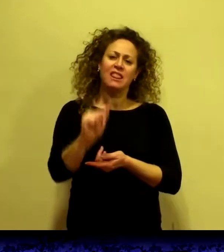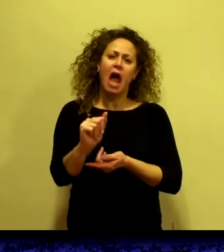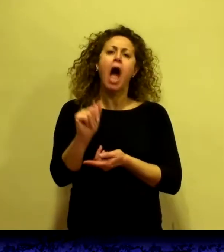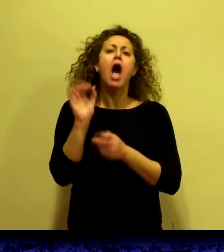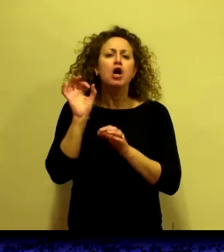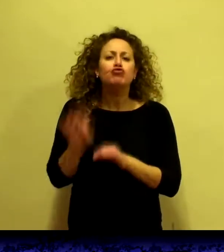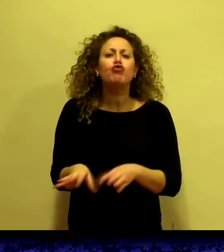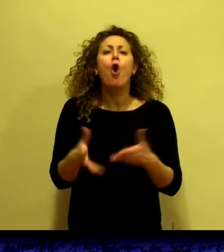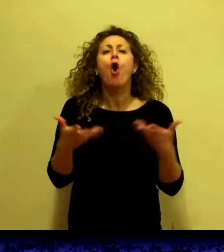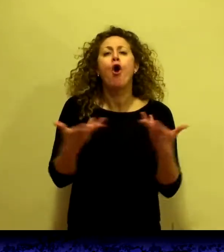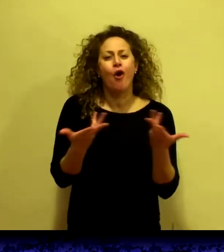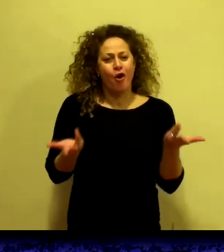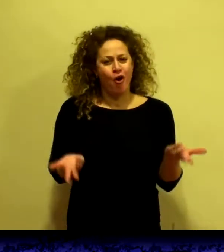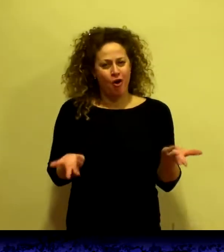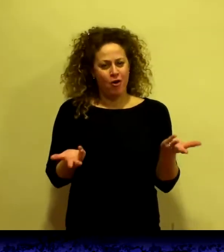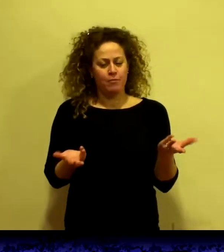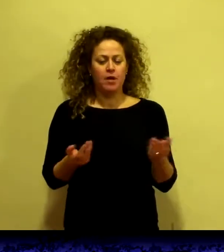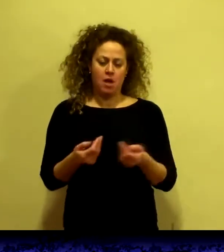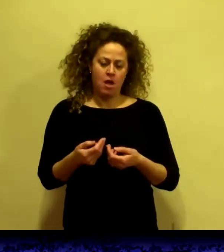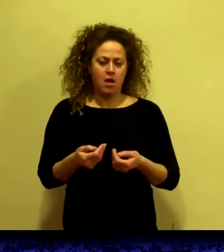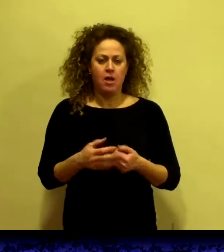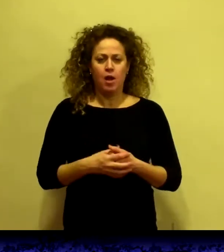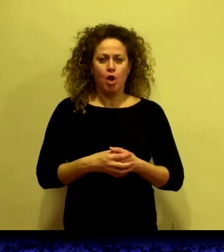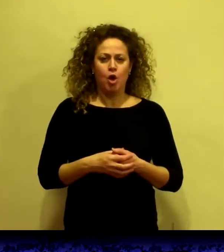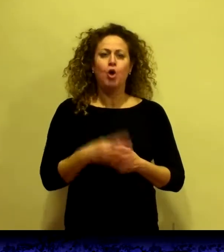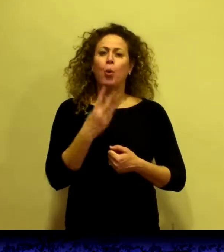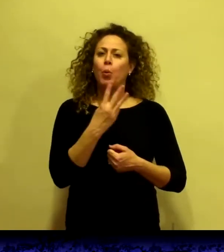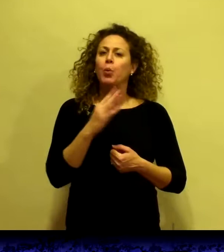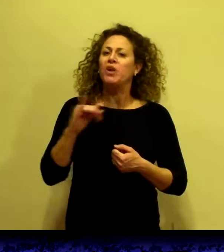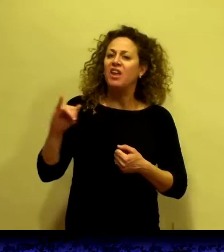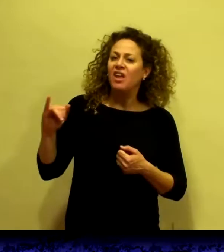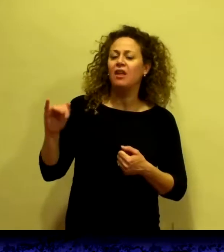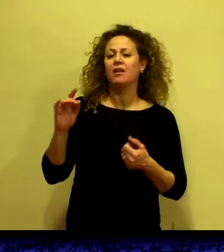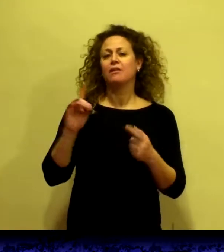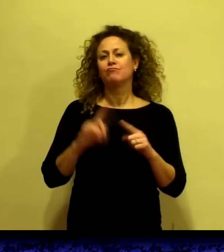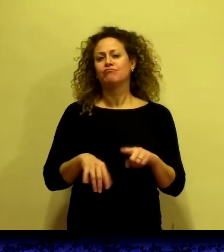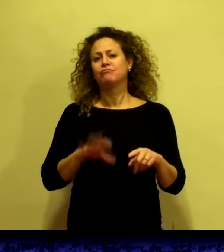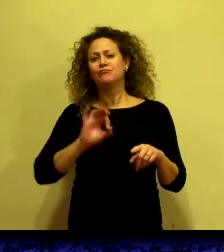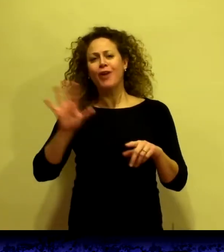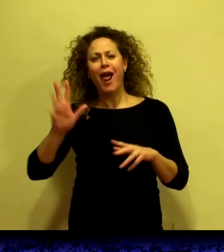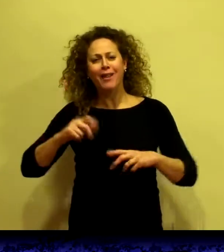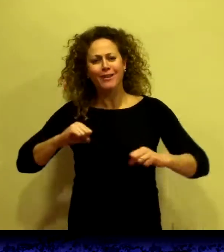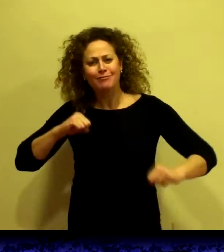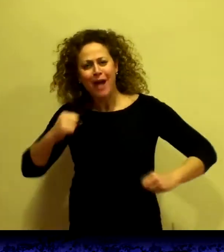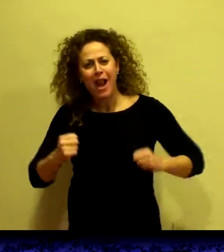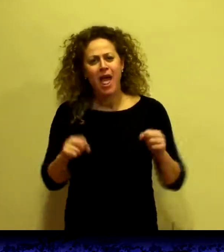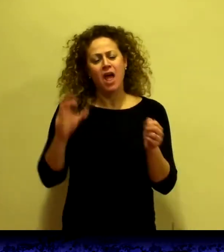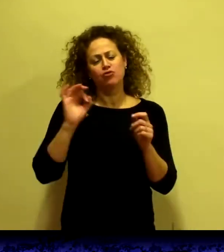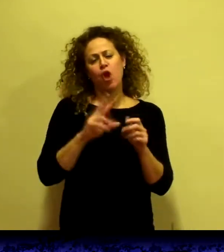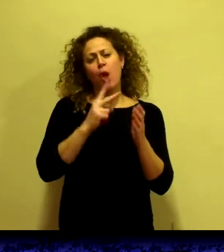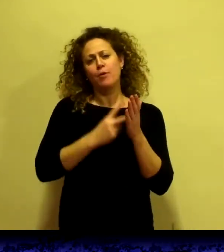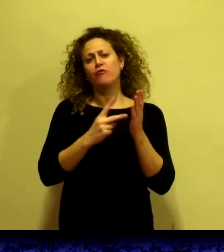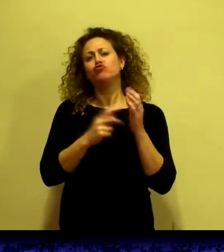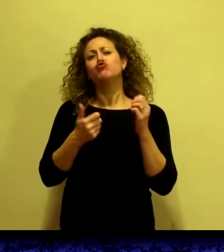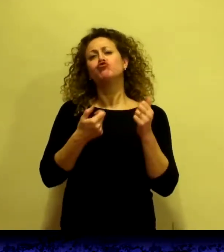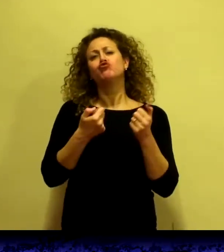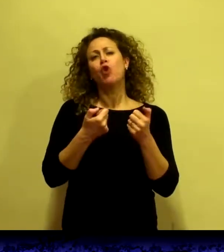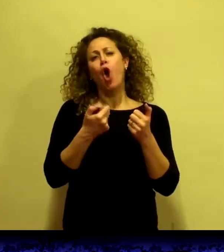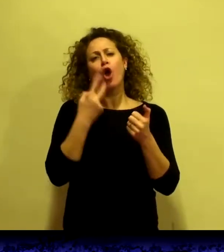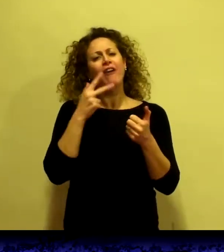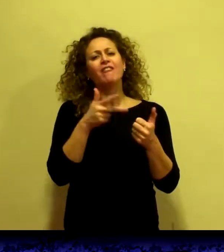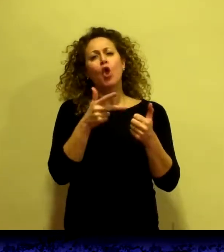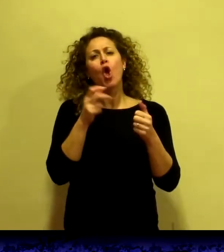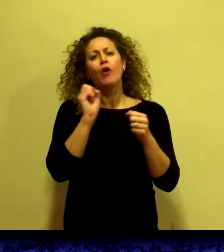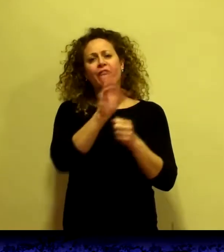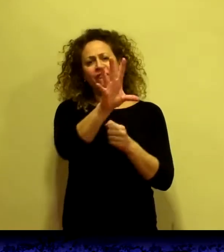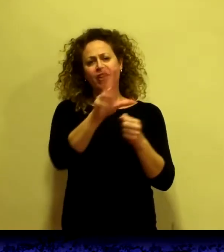Wow, ma anche molti altri. Wii Fit è più bello comunque. Just Dance. Cioè basta, sembra sci? Che avete